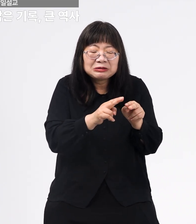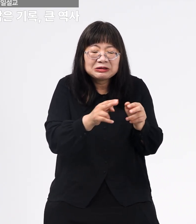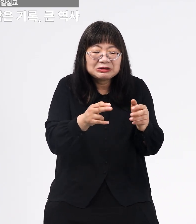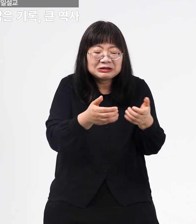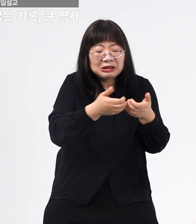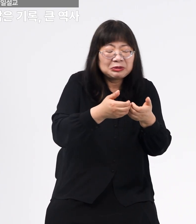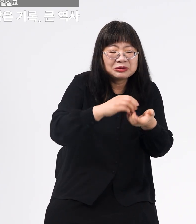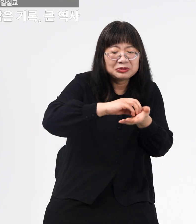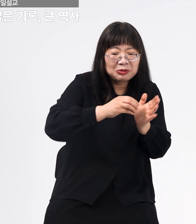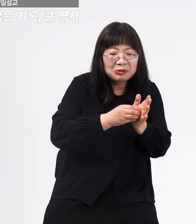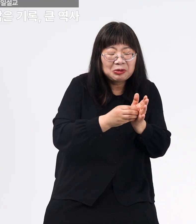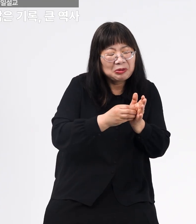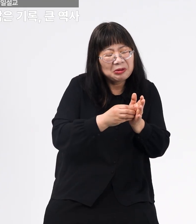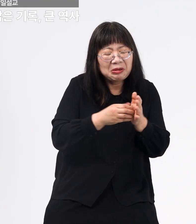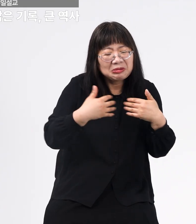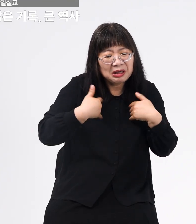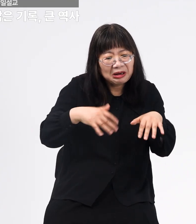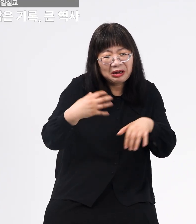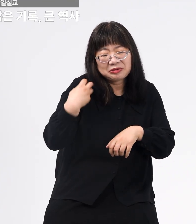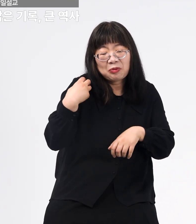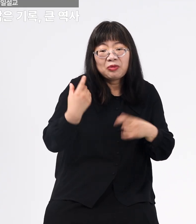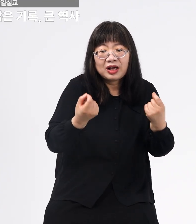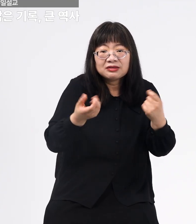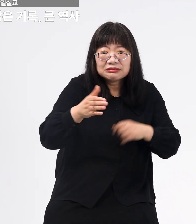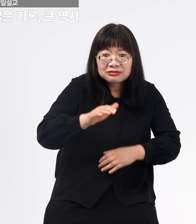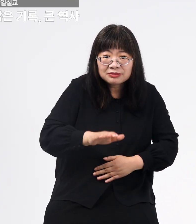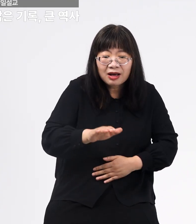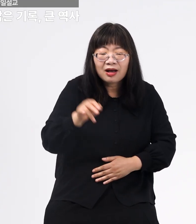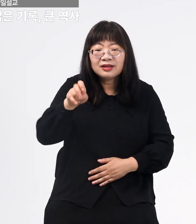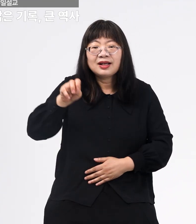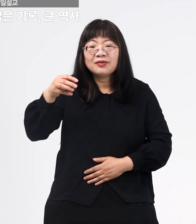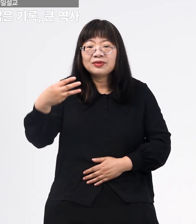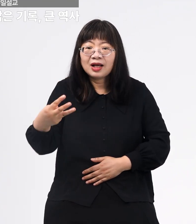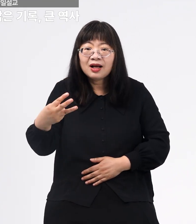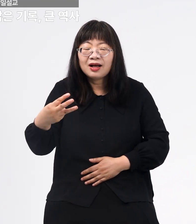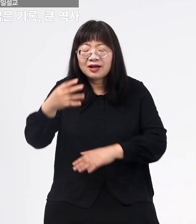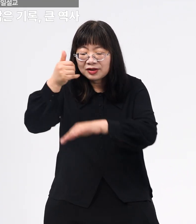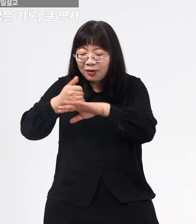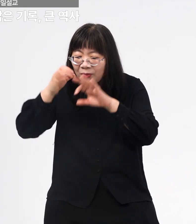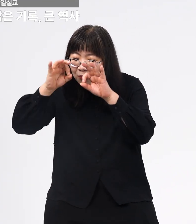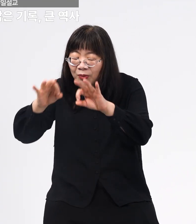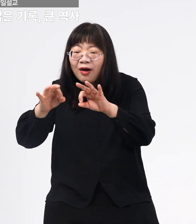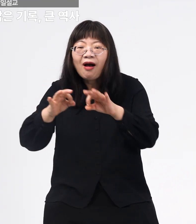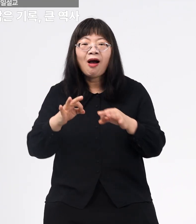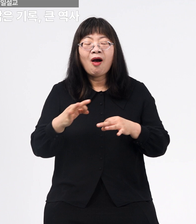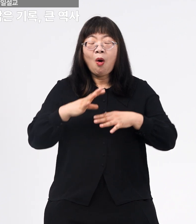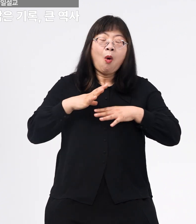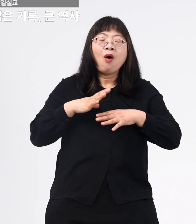삼갈의 결말을 보면 여러분들이 깜짝 놀랄 진리 앞에 두 손을 모으게 될